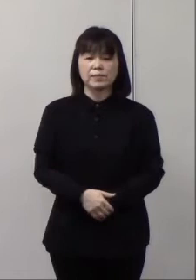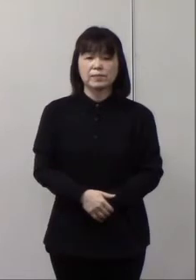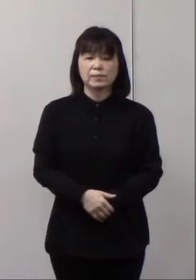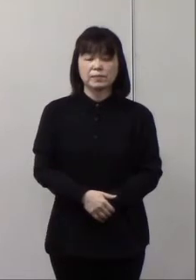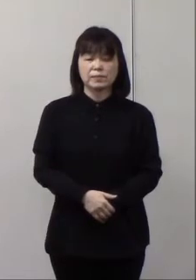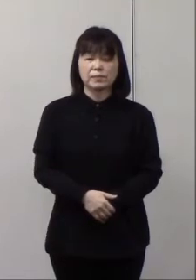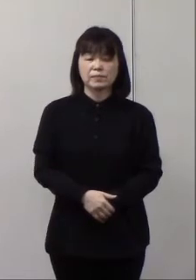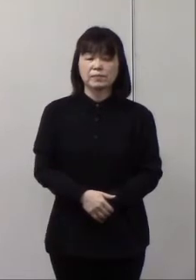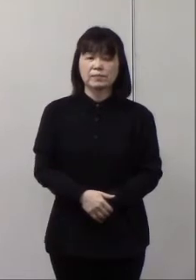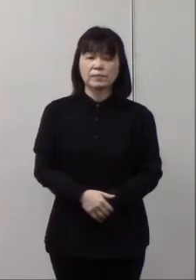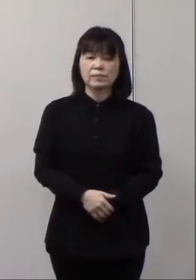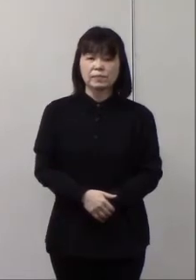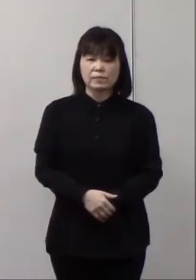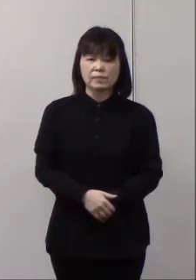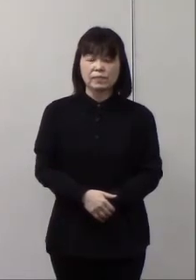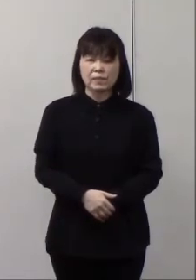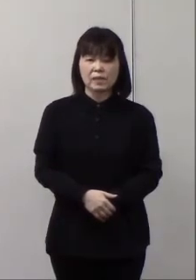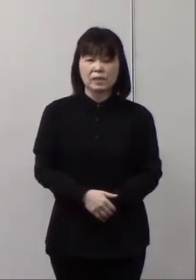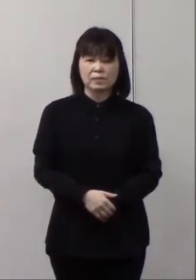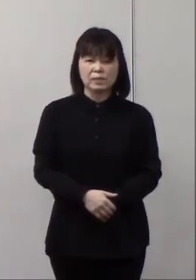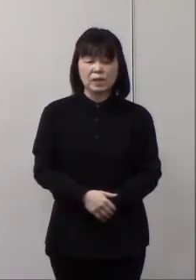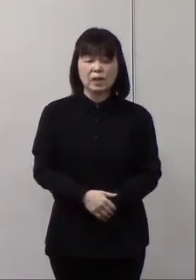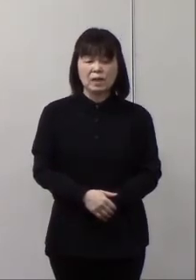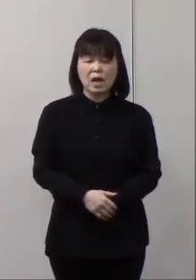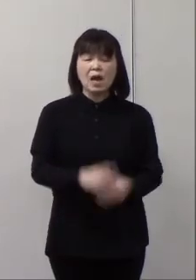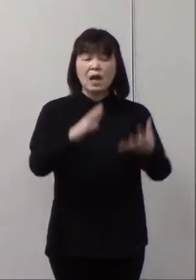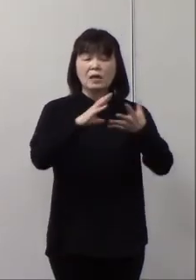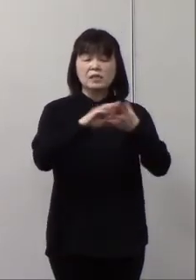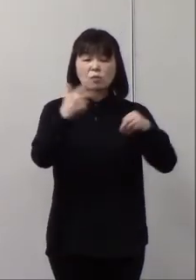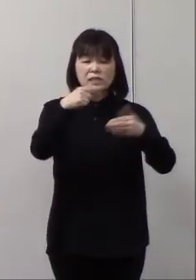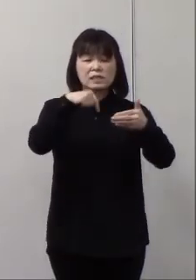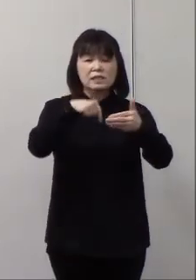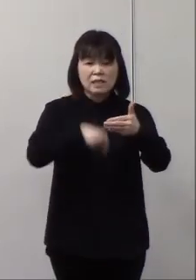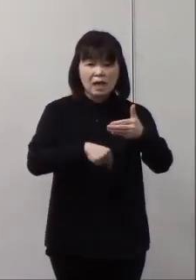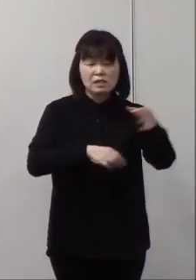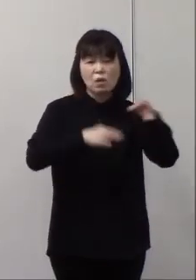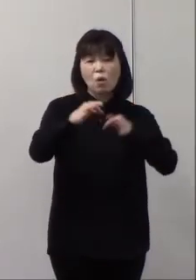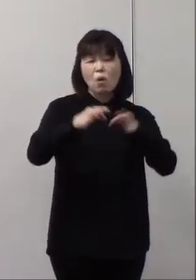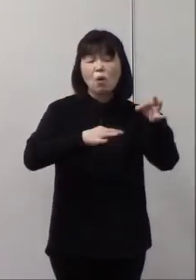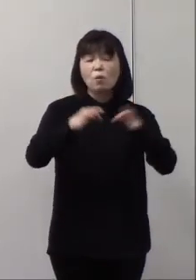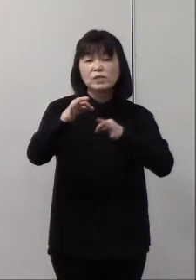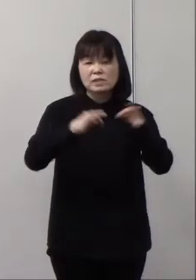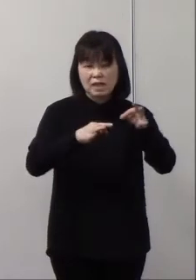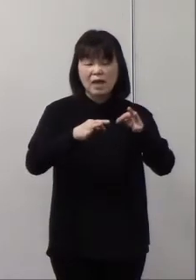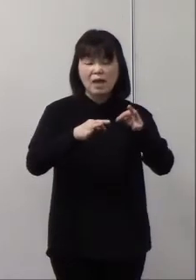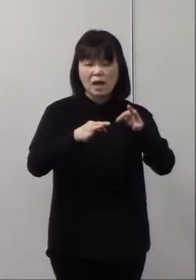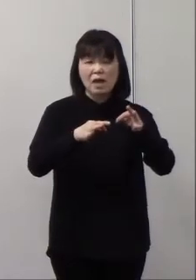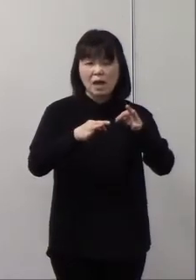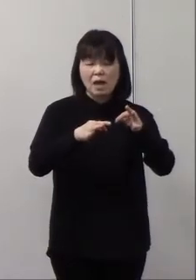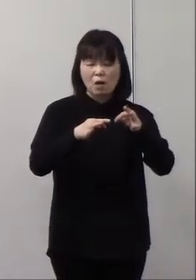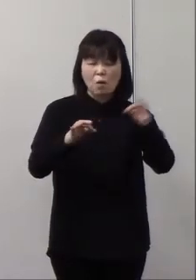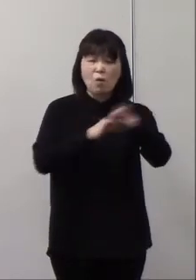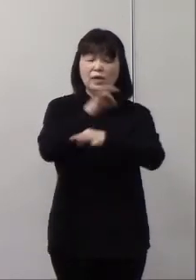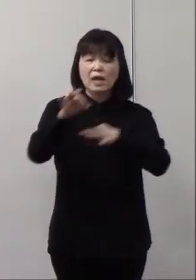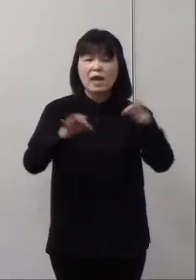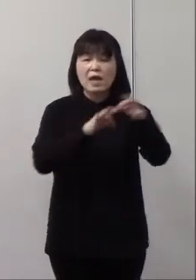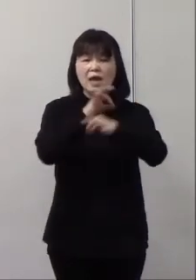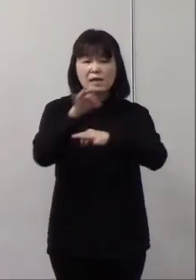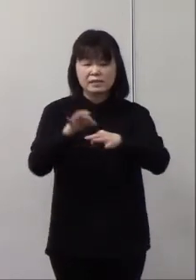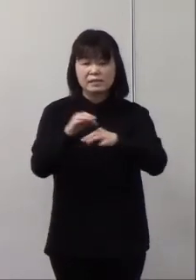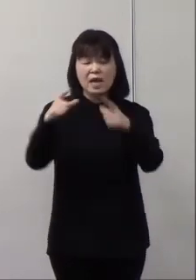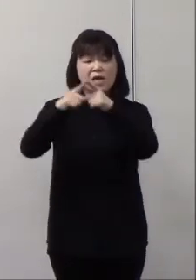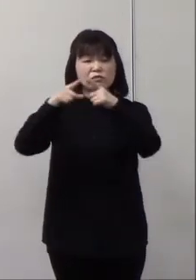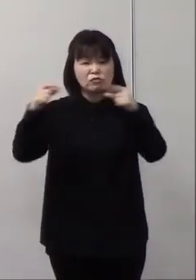は市内に事業所店舗を持っておられて、持続化給付金緊急、等